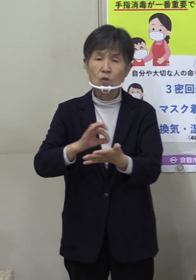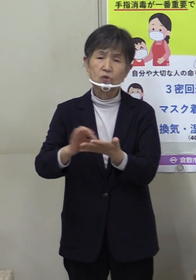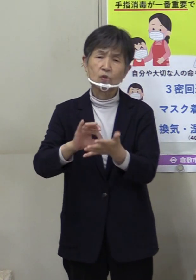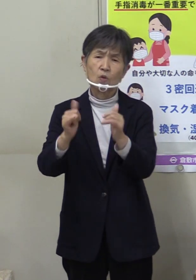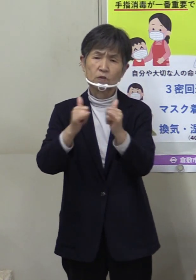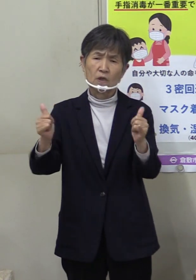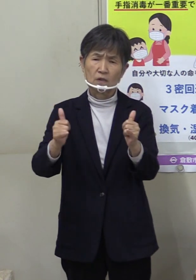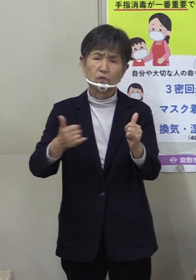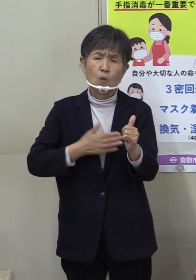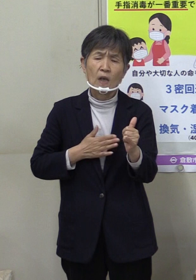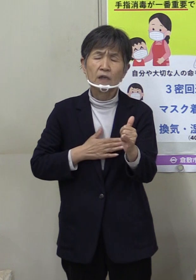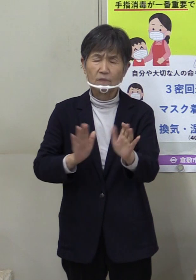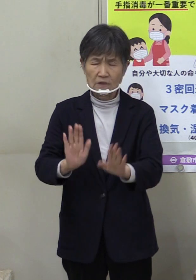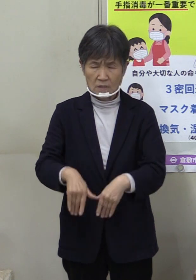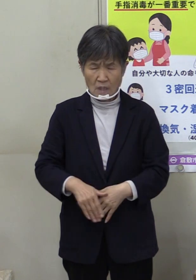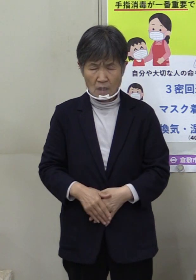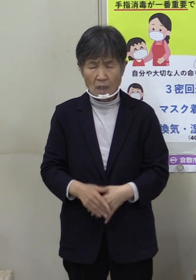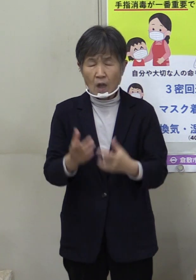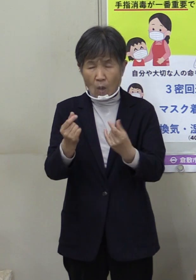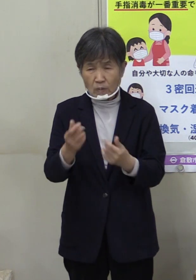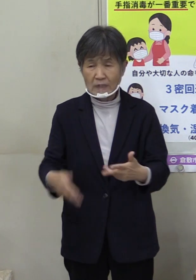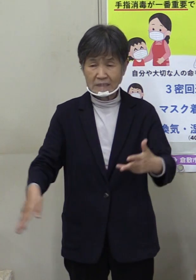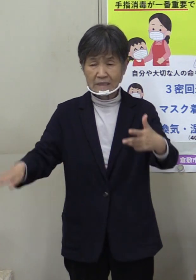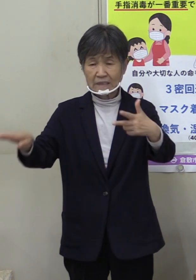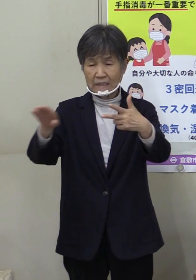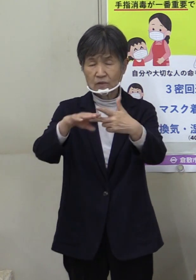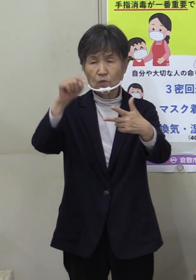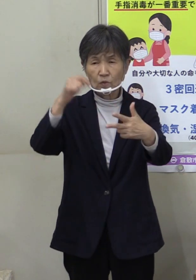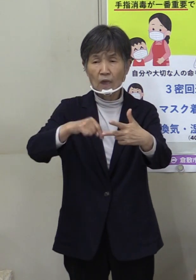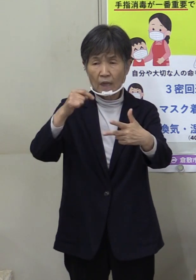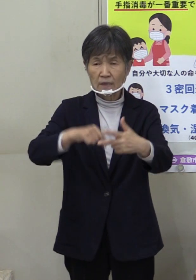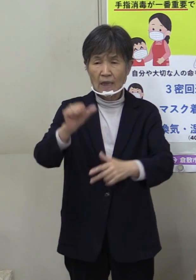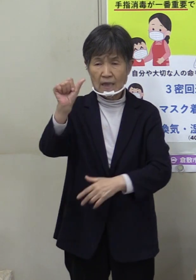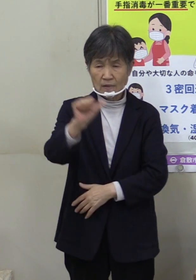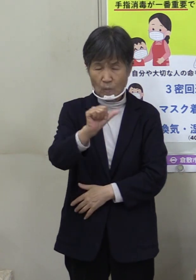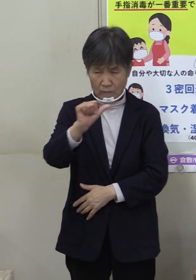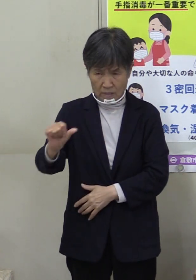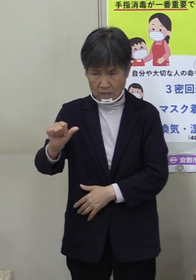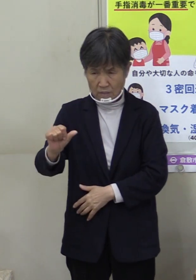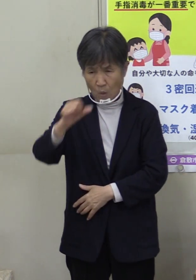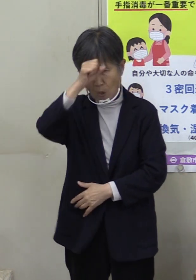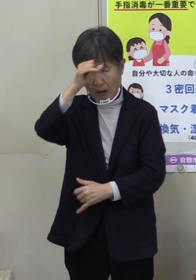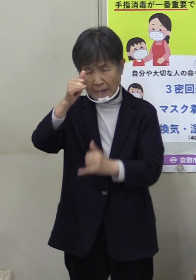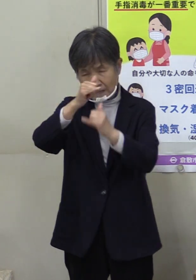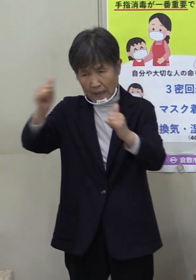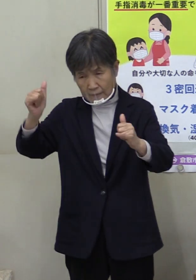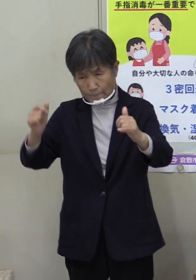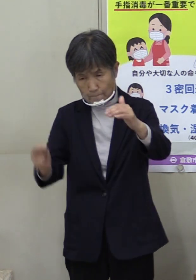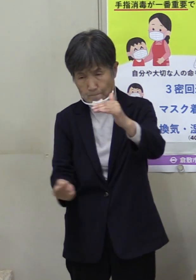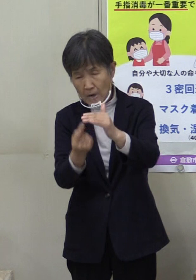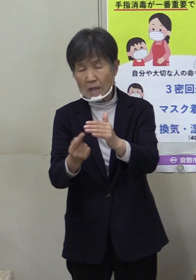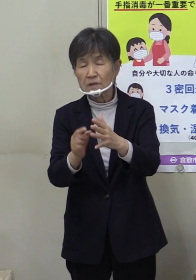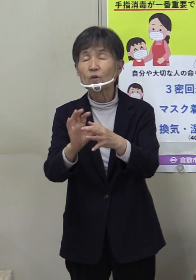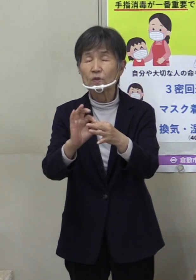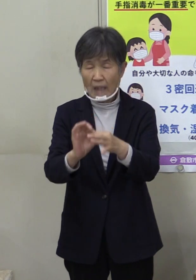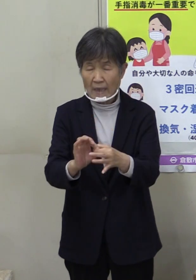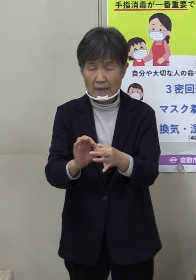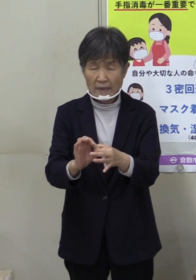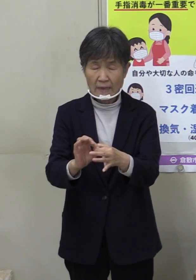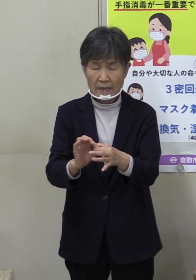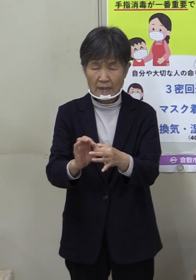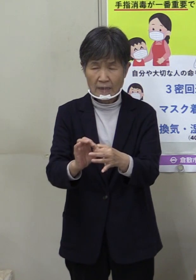分かり、同じ施設内で5人の患者発生がございました